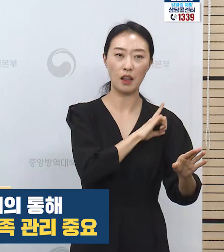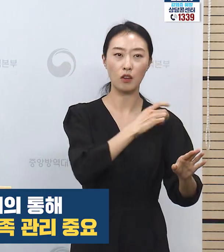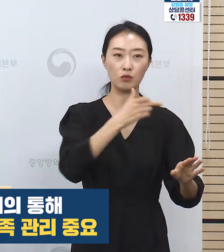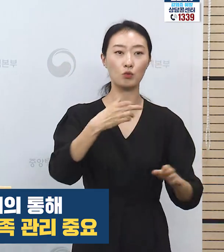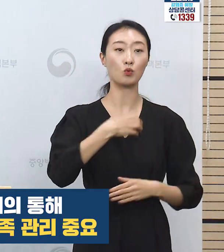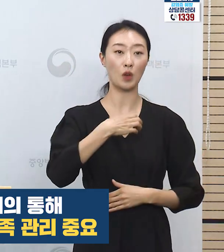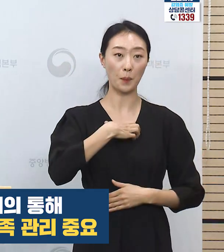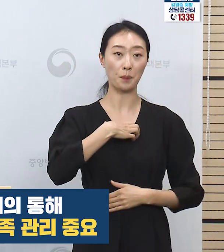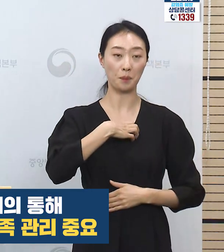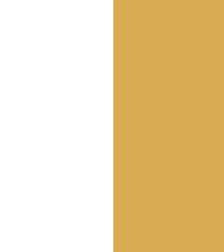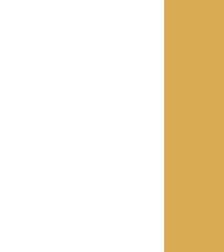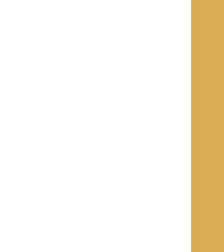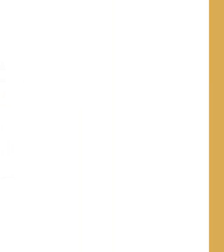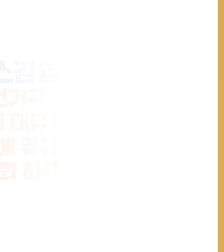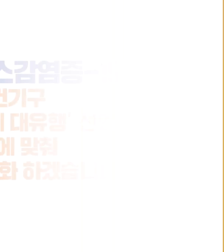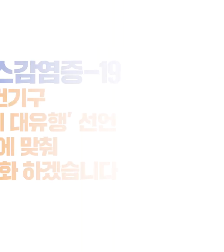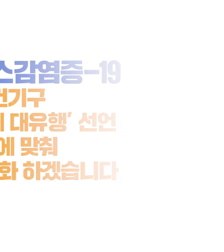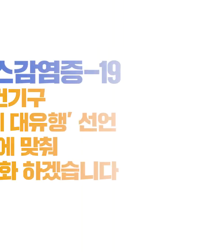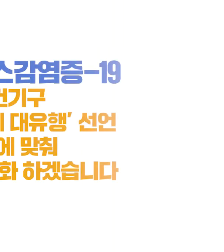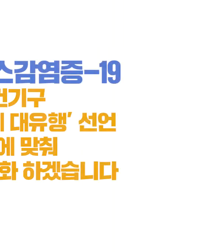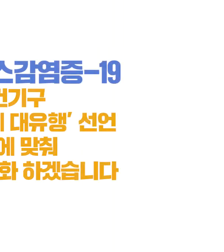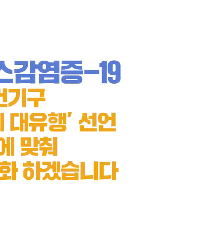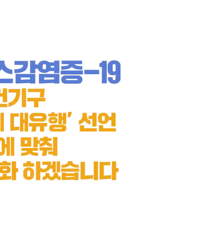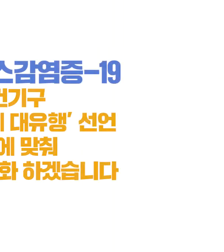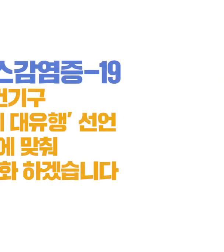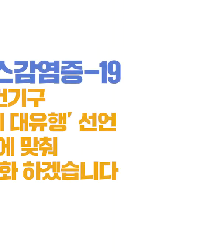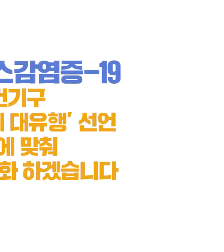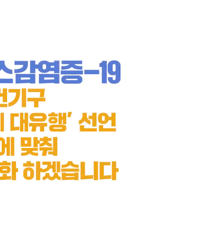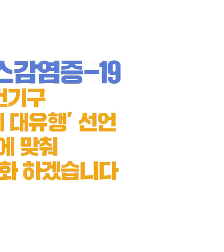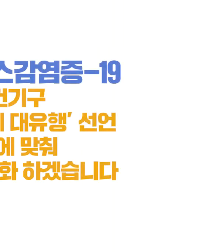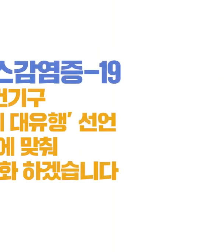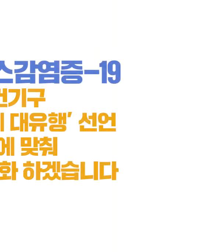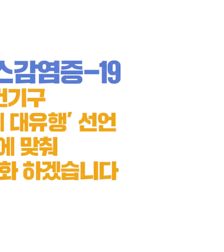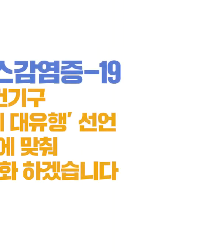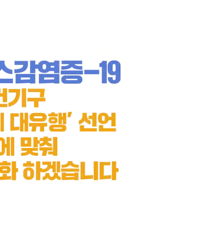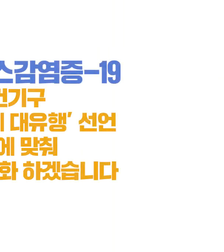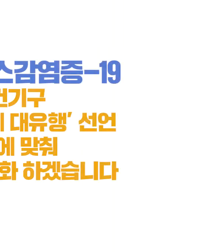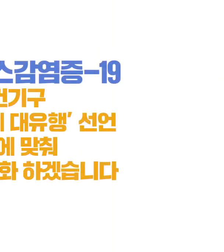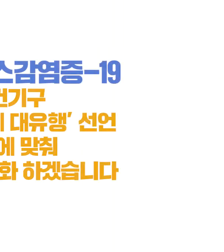그런 말씀도 참고로 드립니다. 예.